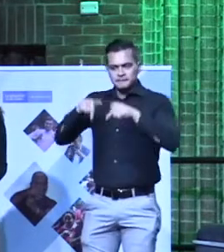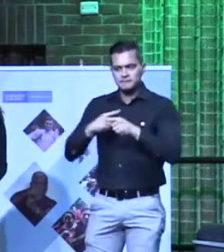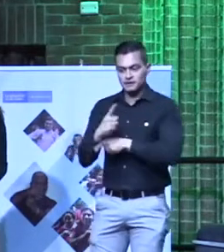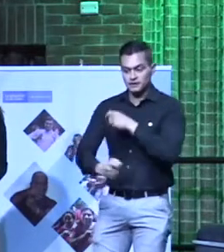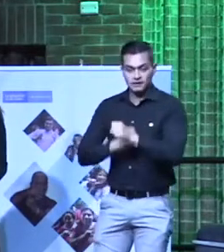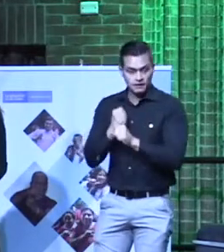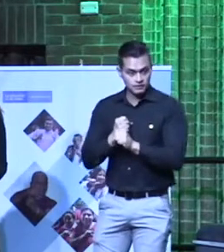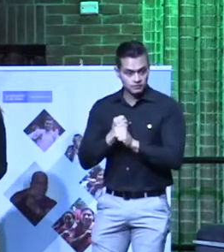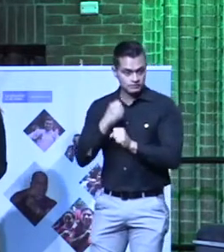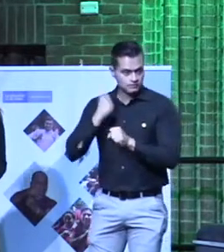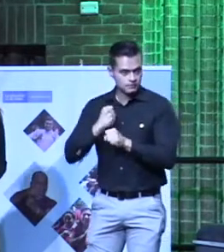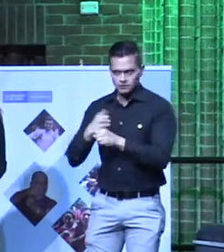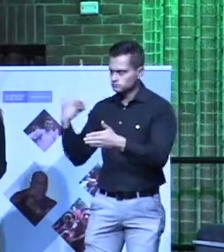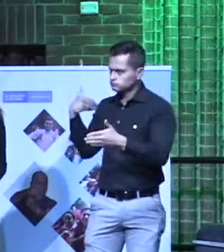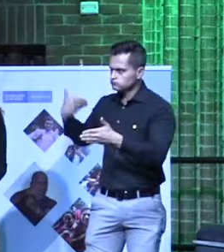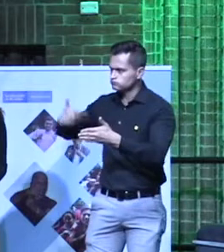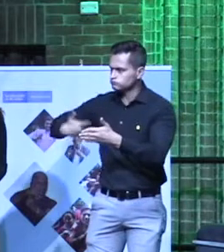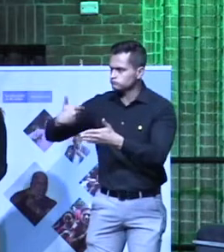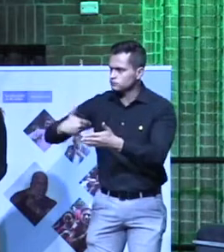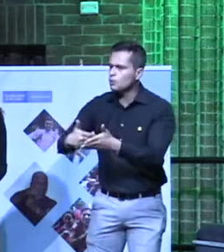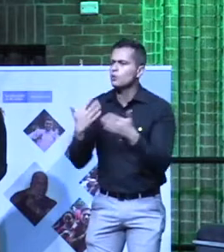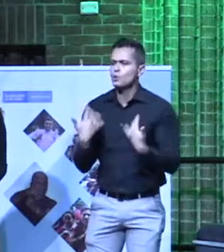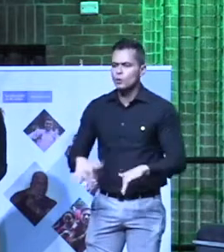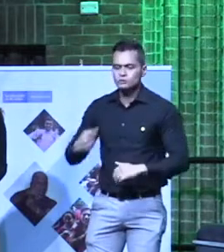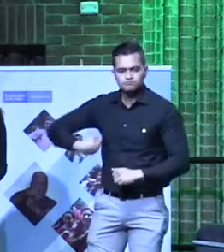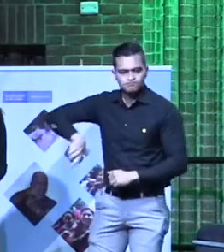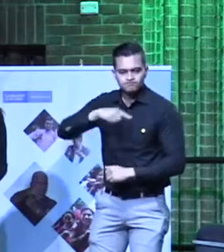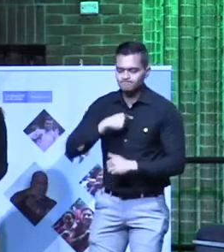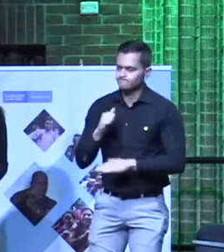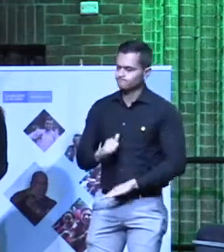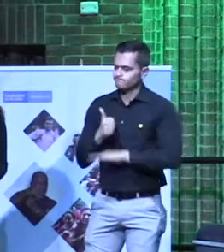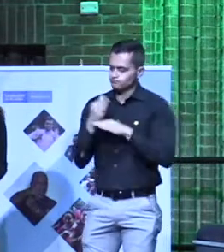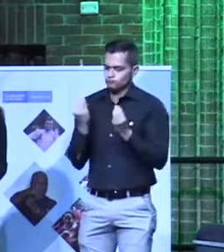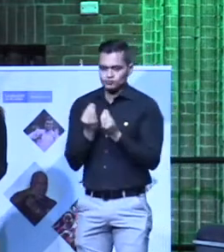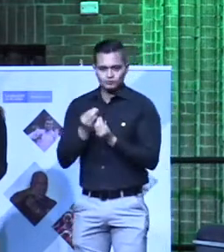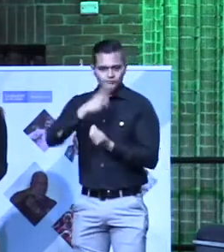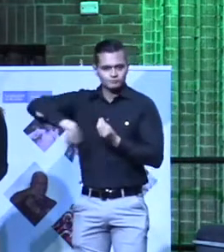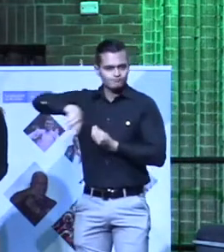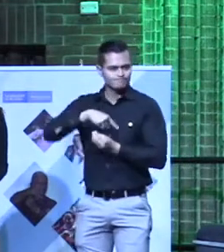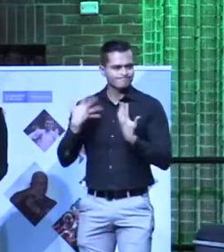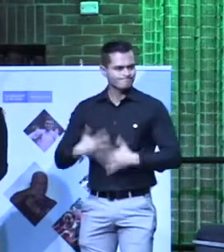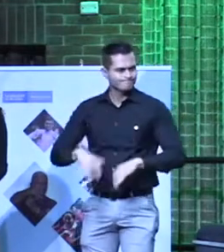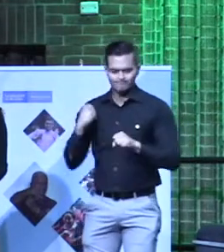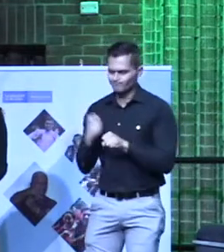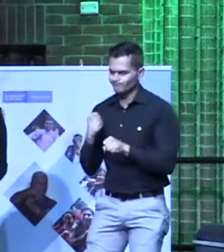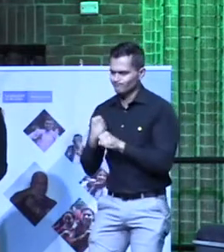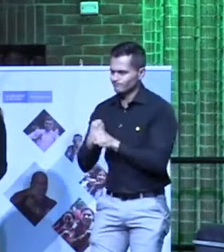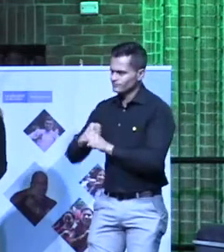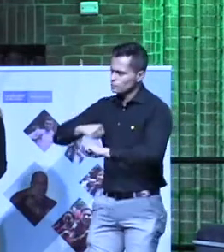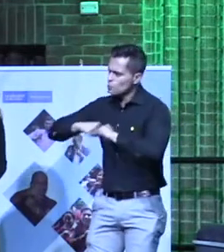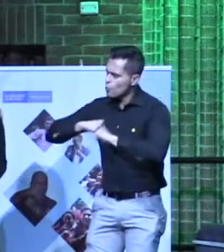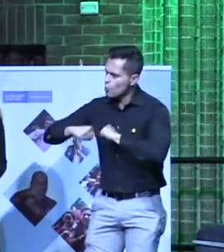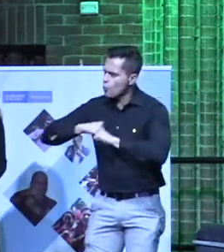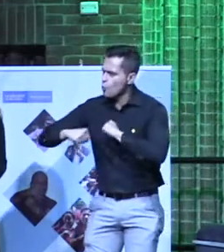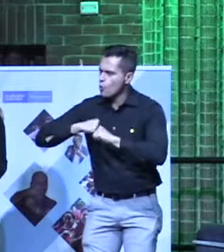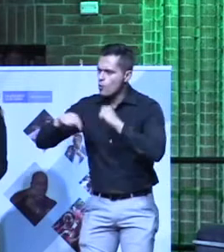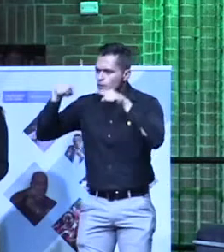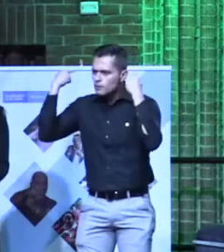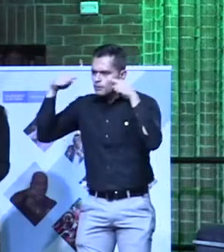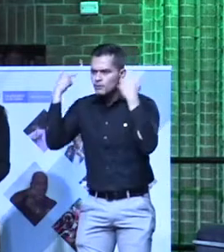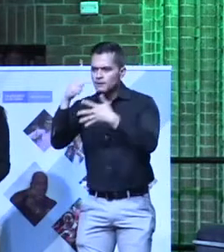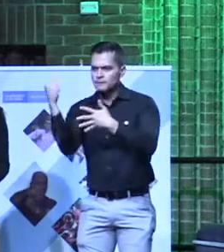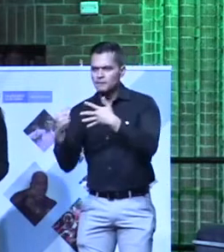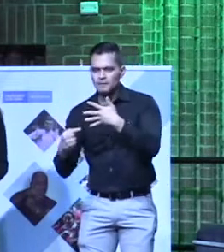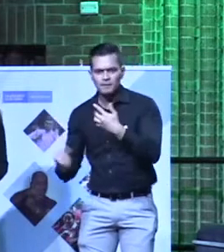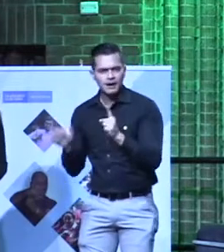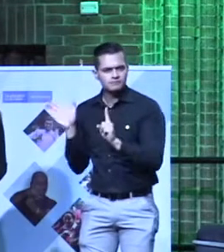sido un año de muchos aprendizajes para el equipo directivo. Hemos alcanzado logros muy importantes que nos llenan de satisfacción a